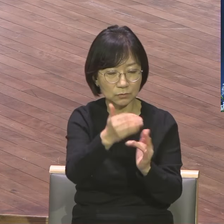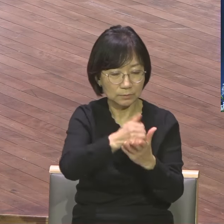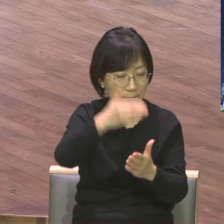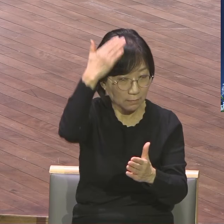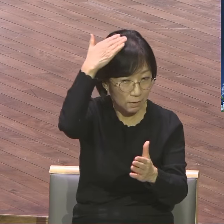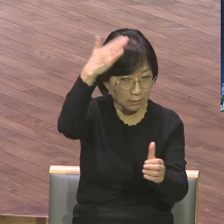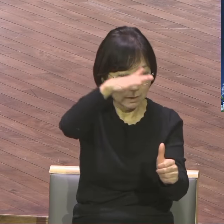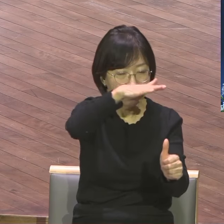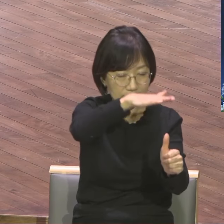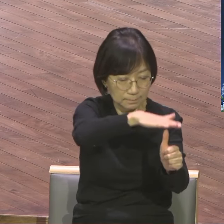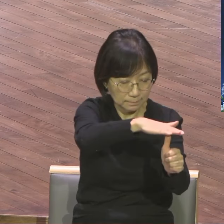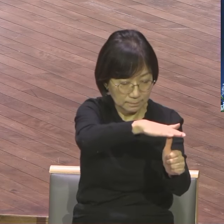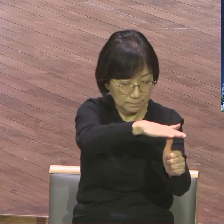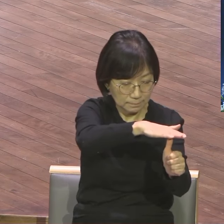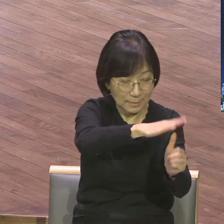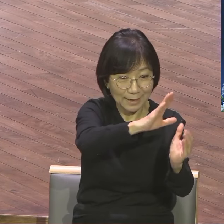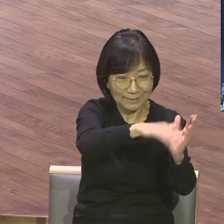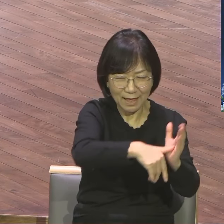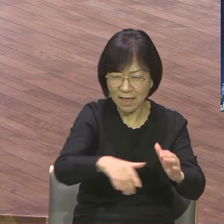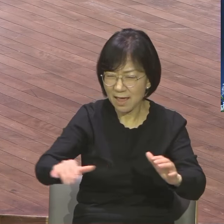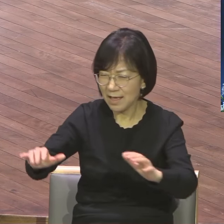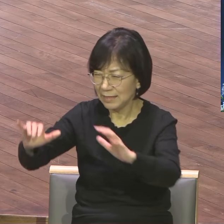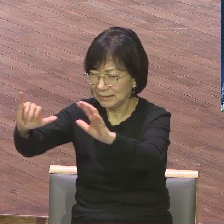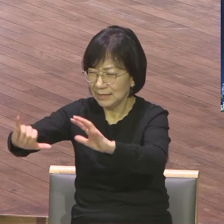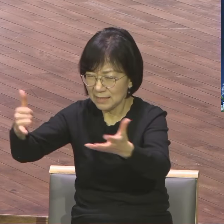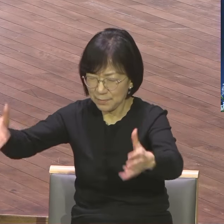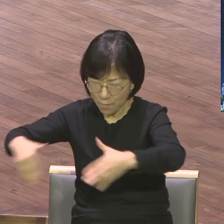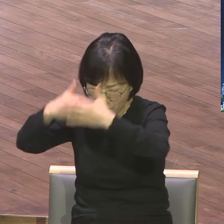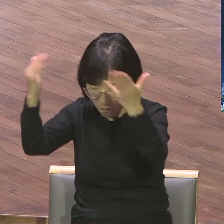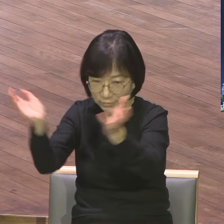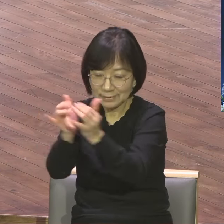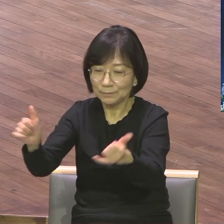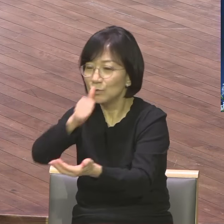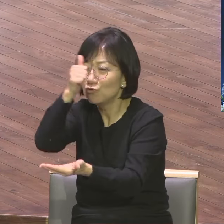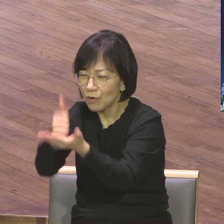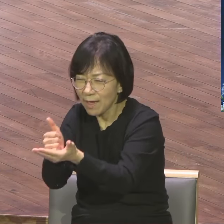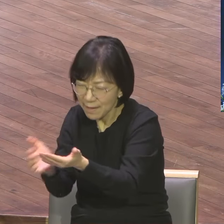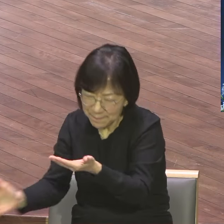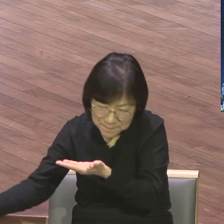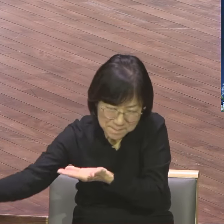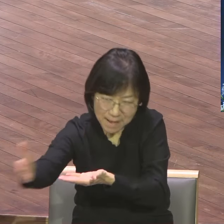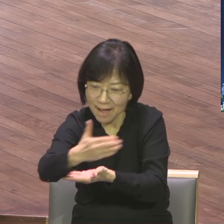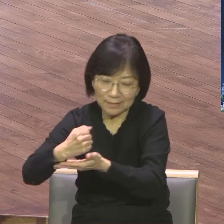온 세상의 죄가 예수님께 전가됐습니다.